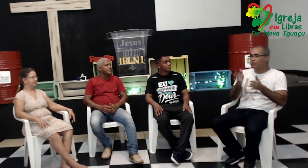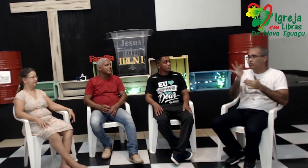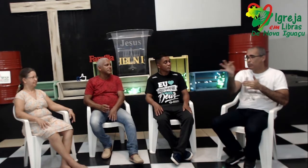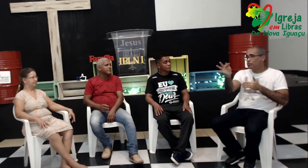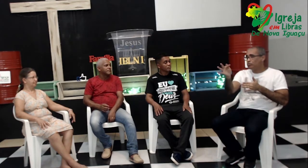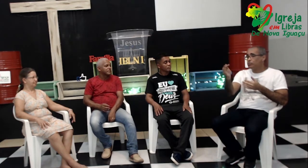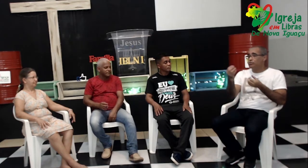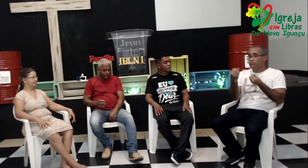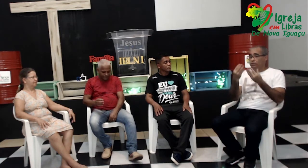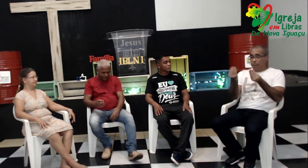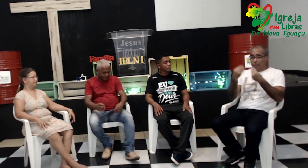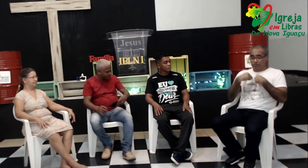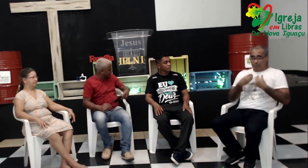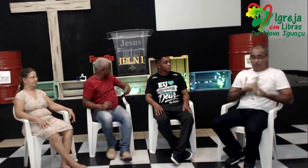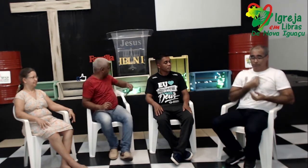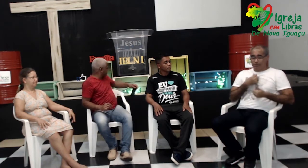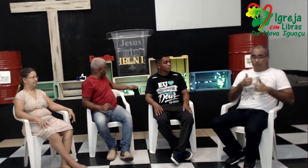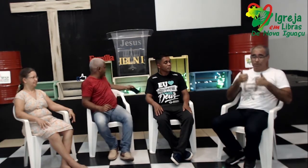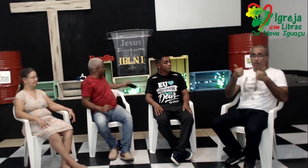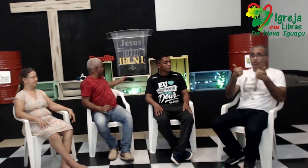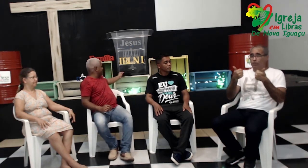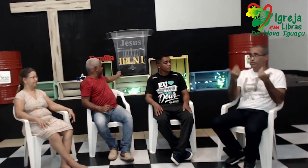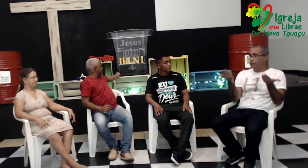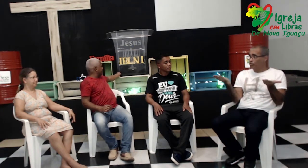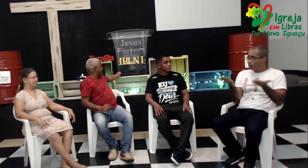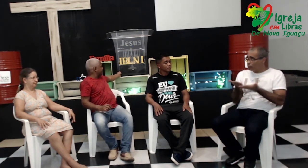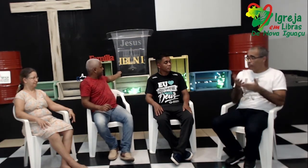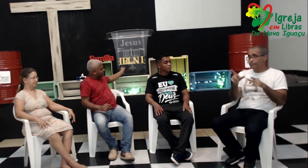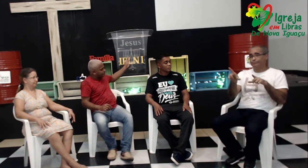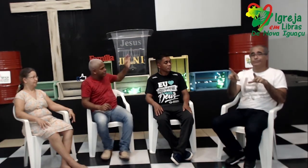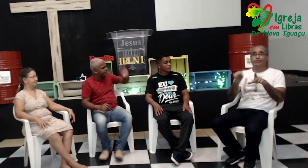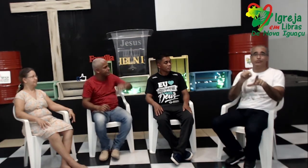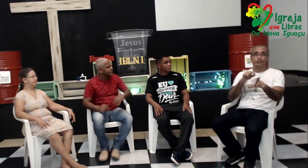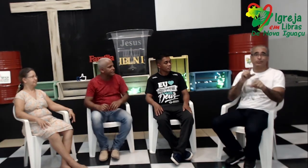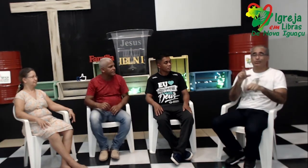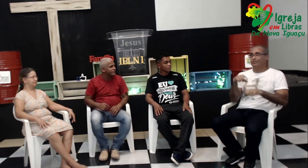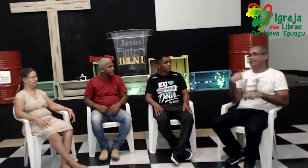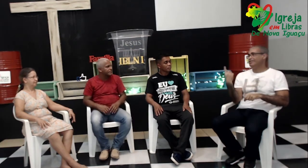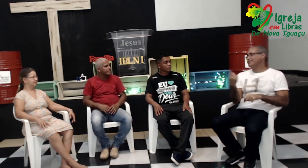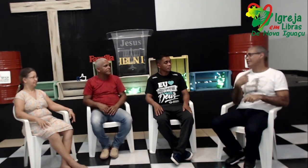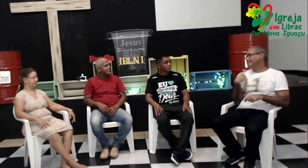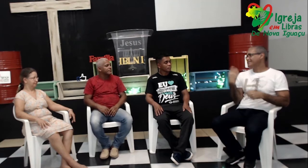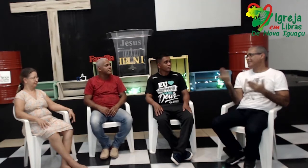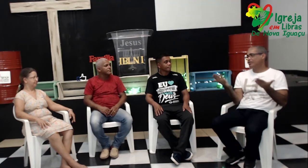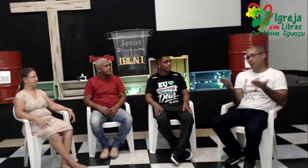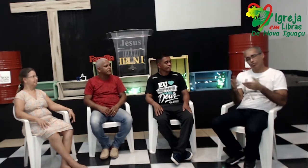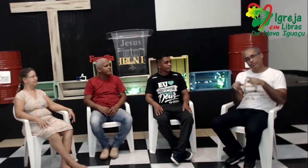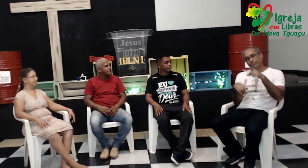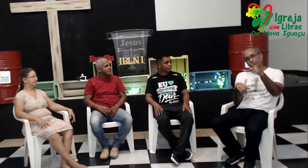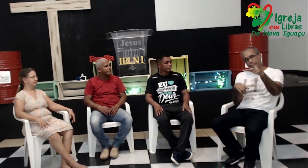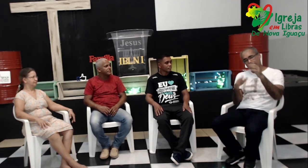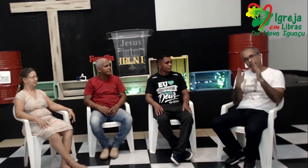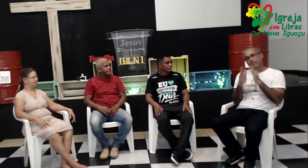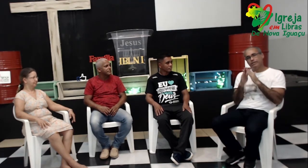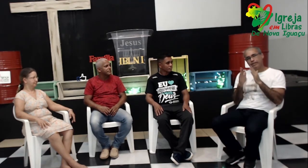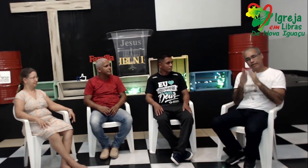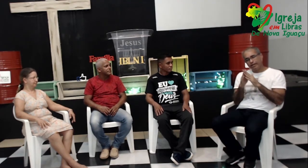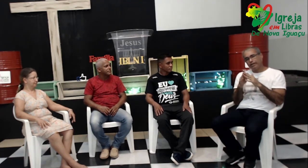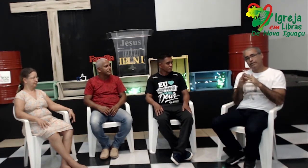céu, para o inferno? Então agora é o momento de você escolher. E você que